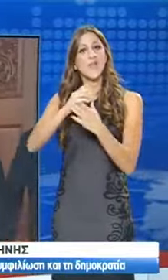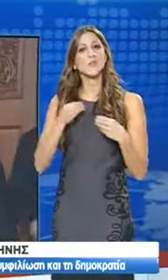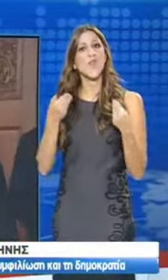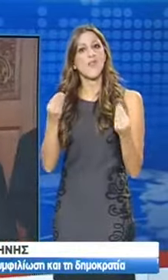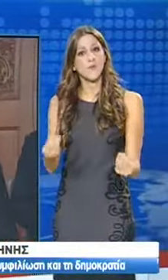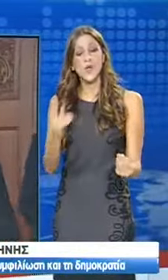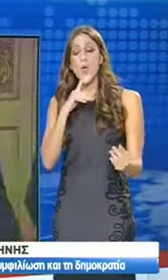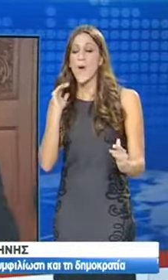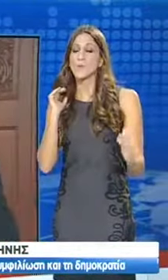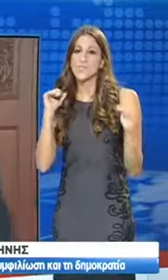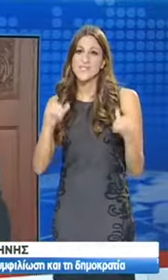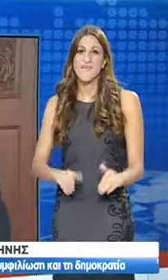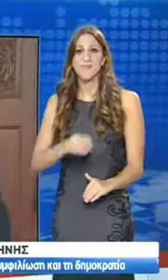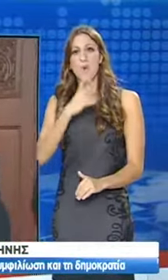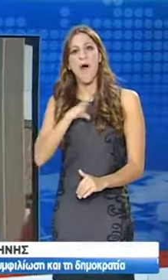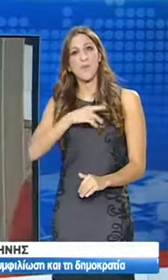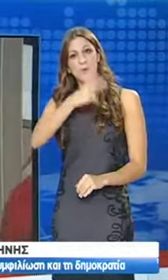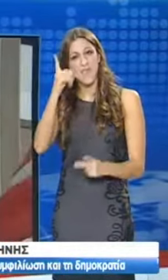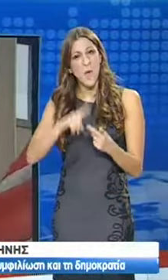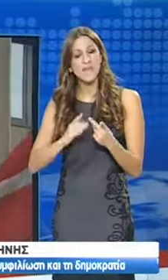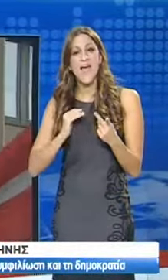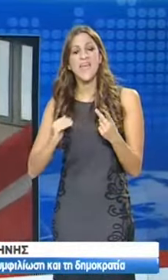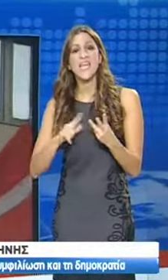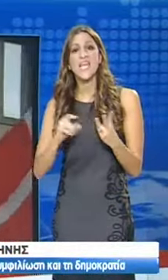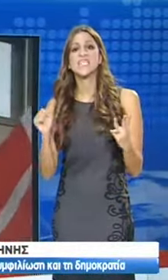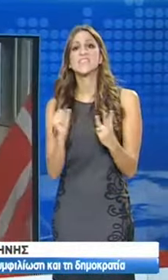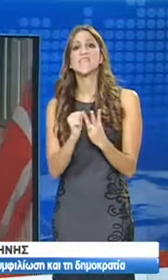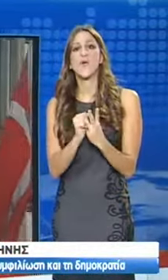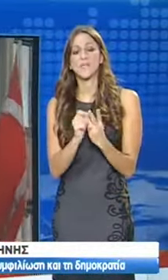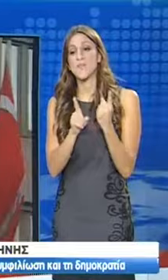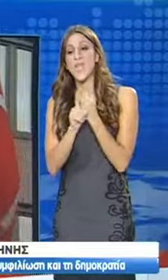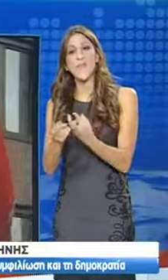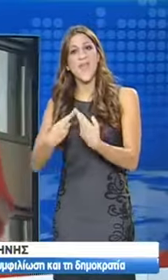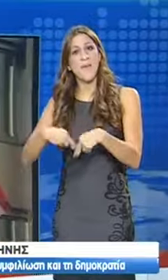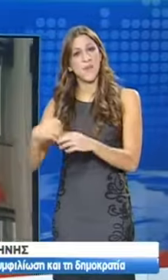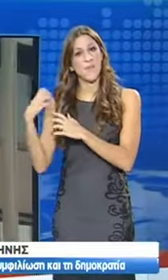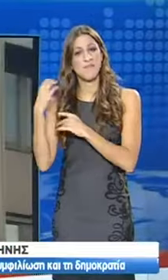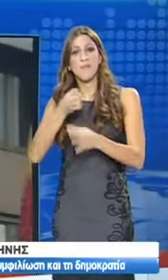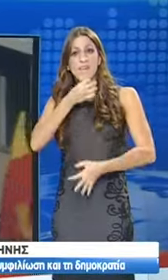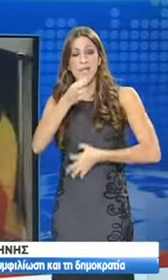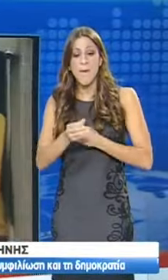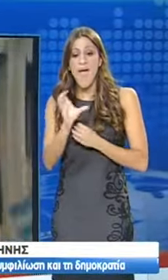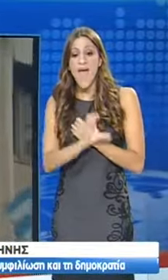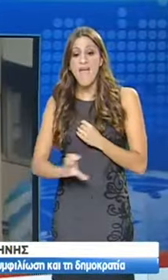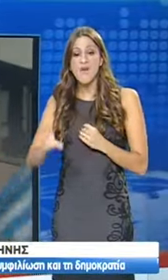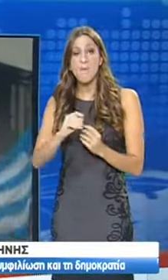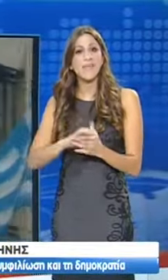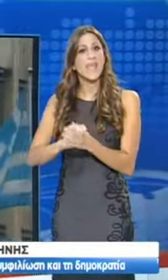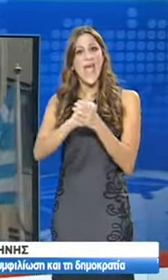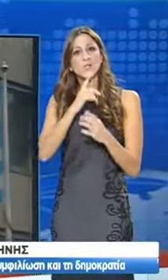δικαιωμάτων. Η Επιτροπή των Βραβείων αναφέρει μεταξύ άλλων στην ανακοίνωσή της ότι η Ένωση βοήθησε τη μετατροπή της Ευρώπης από μια ήπειρο